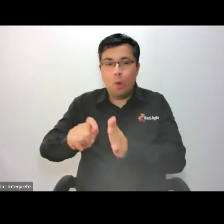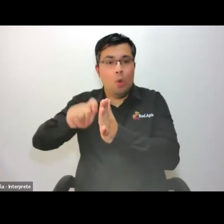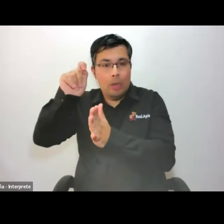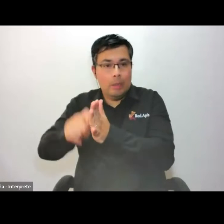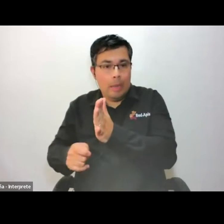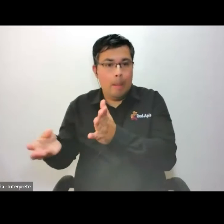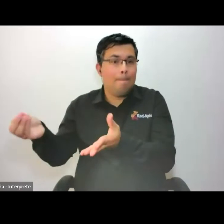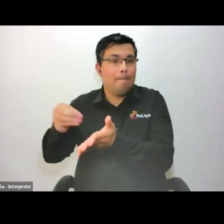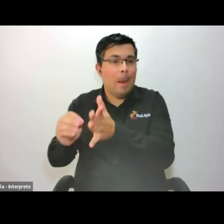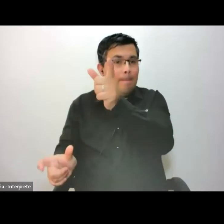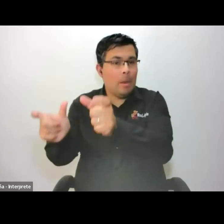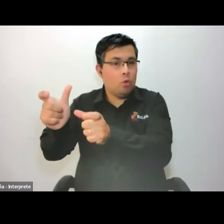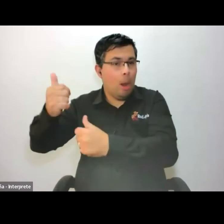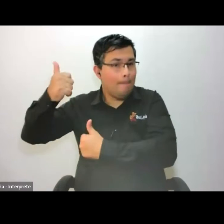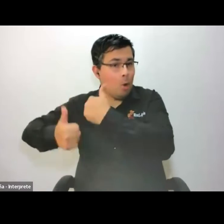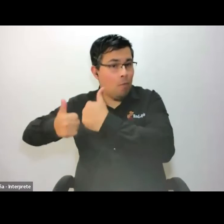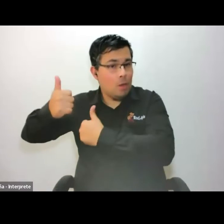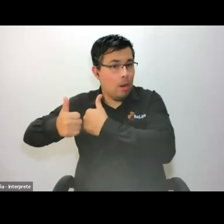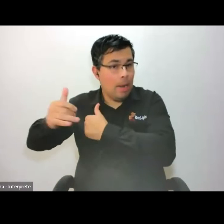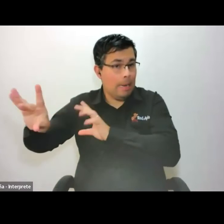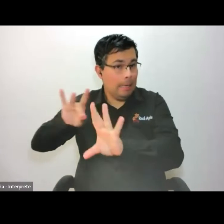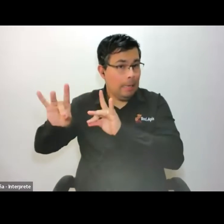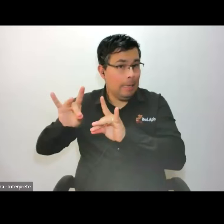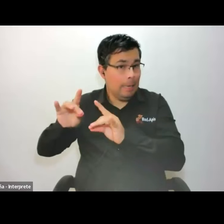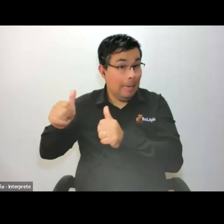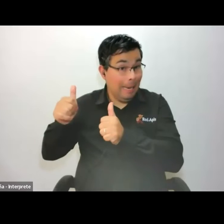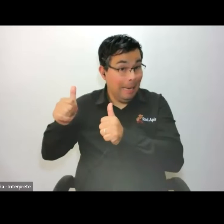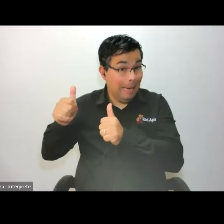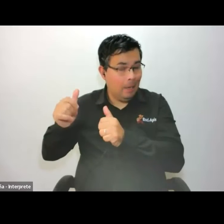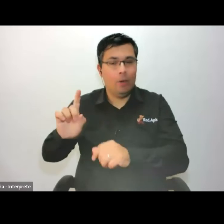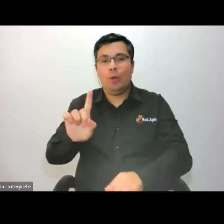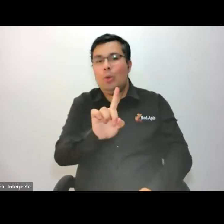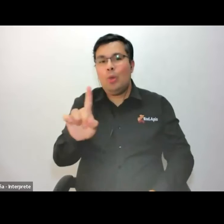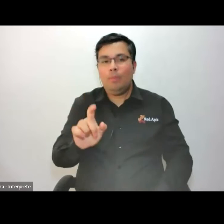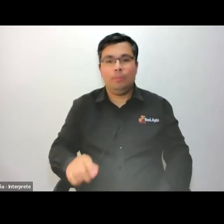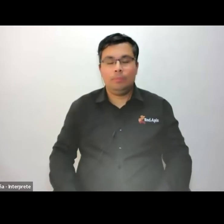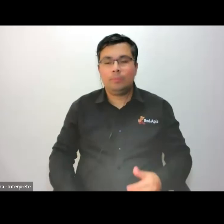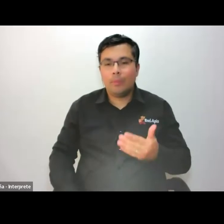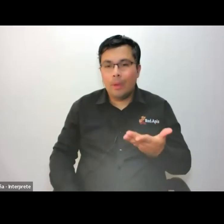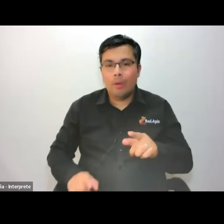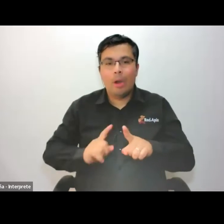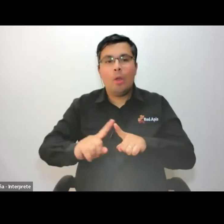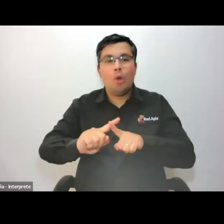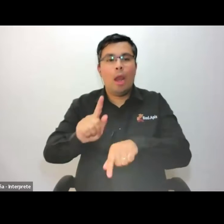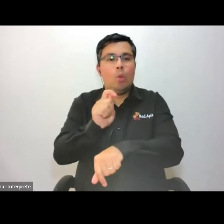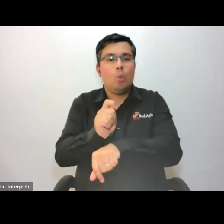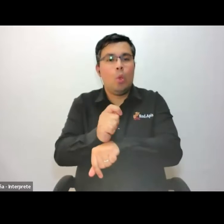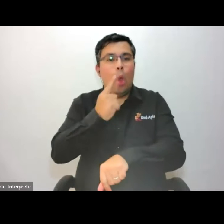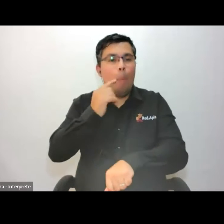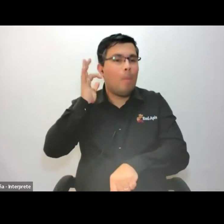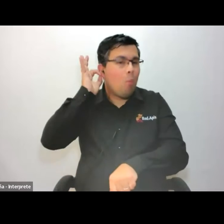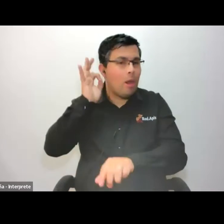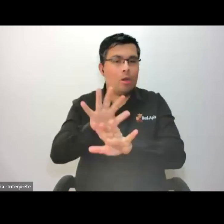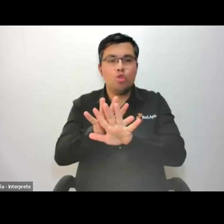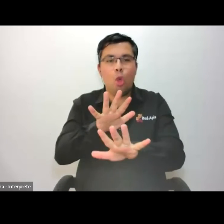forma general. Ahora bien, respecto del tutor sombra, Marcela me va a complementar porque